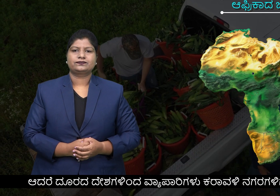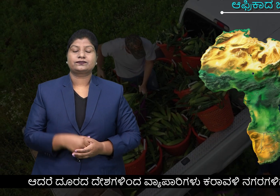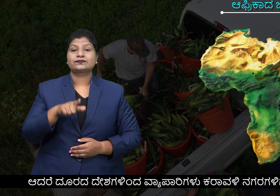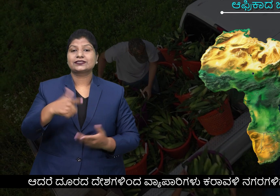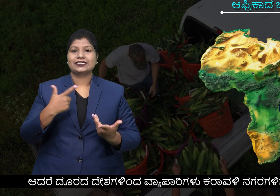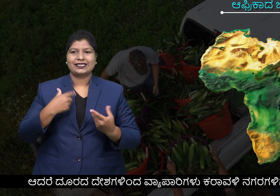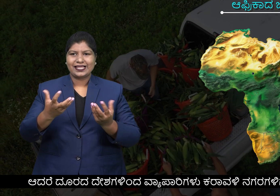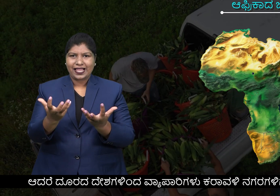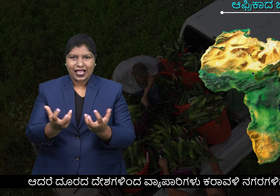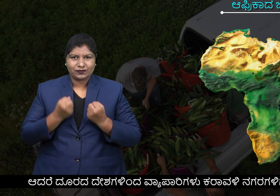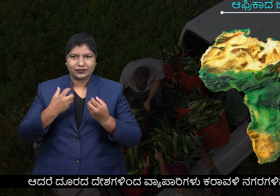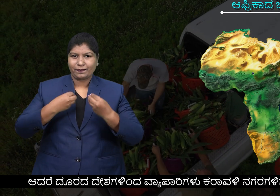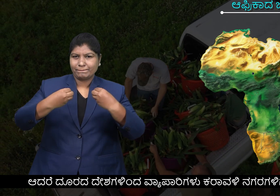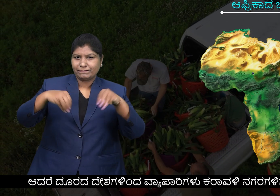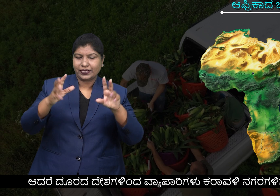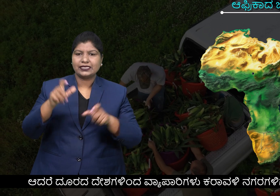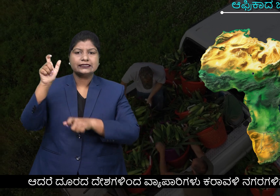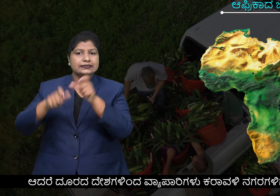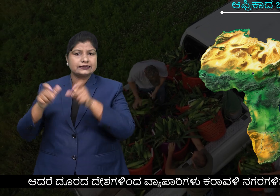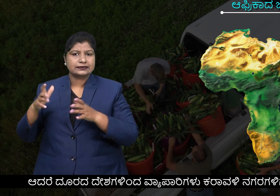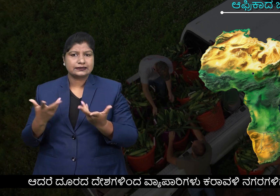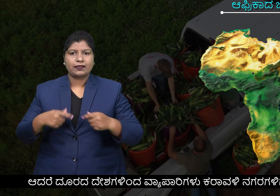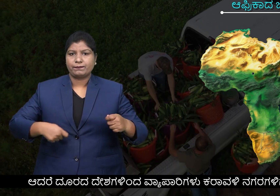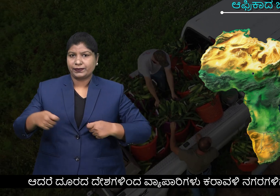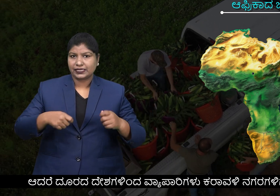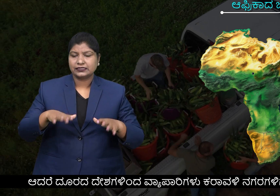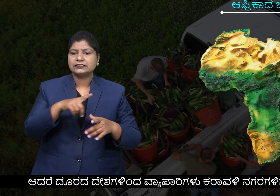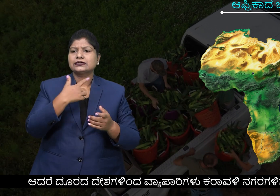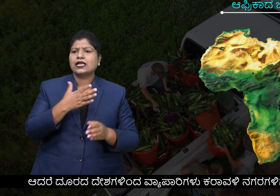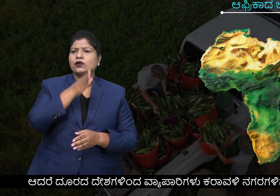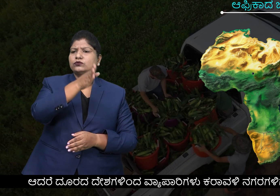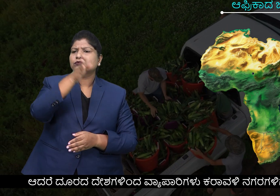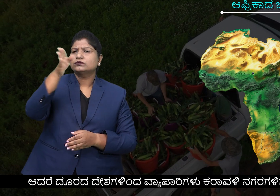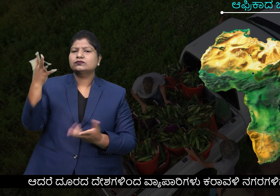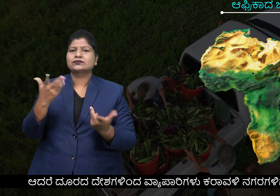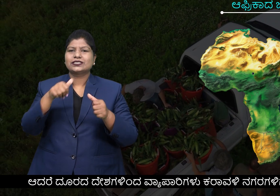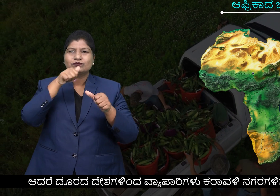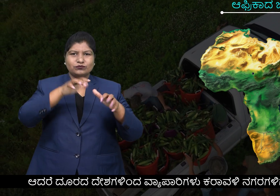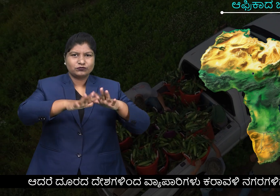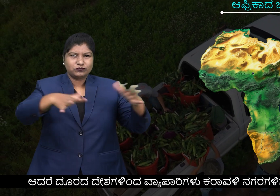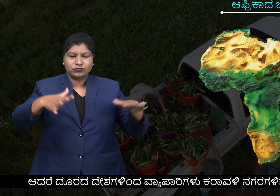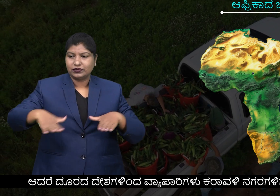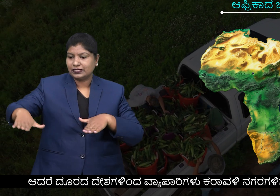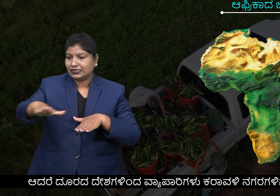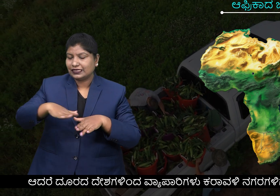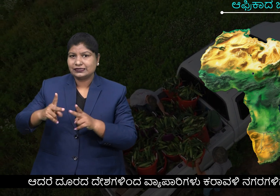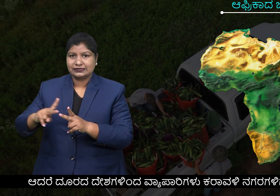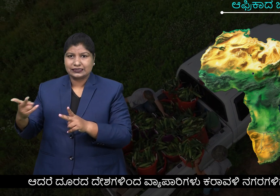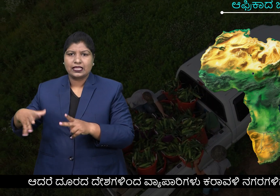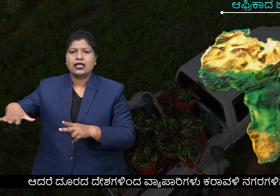ಆದರೆ ದೂರದ ದೇಶಗಳಿಂದ ವ್ಯಾಪಾರಿಗಳು ಕರಾವಳಿ ನಗರಗಳಿಗೆ ಭೇಟಿ ನೀಡುತ್ತಾರೆ.